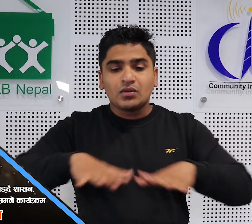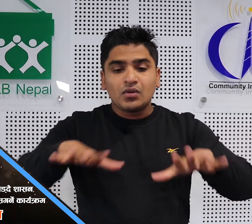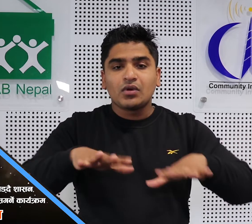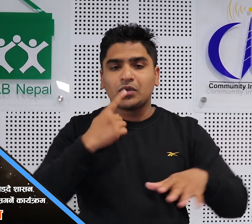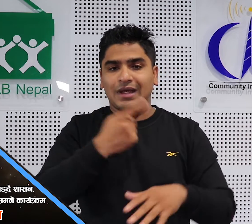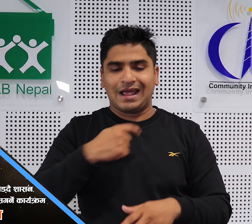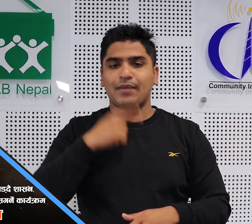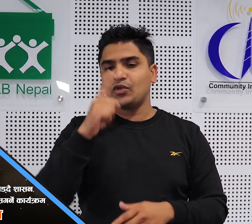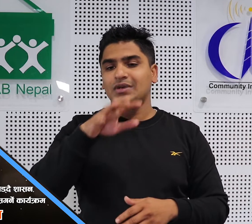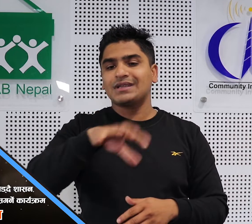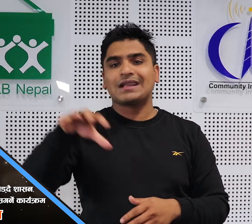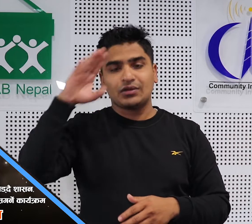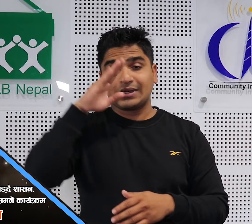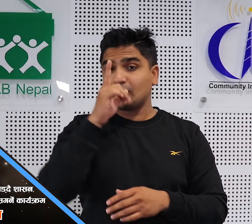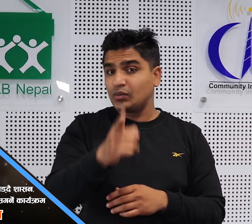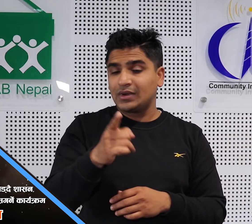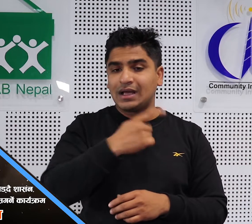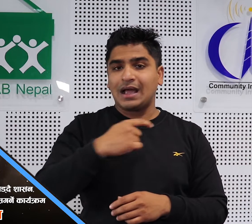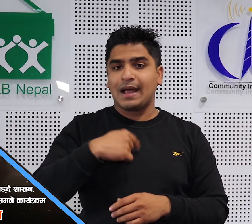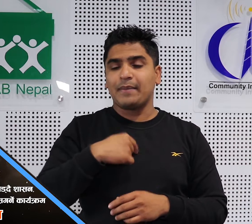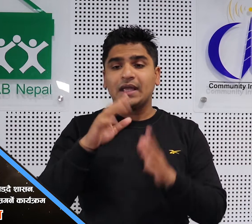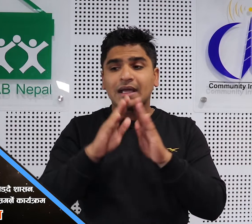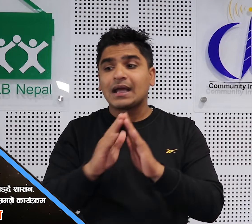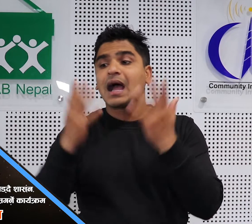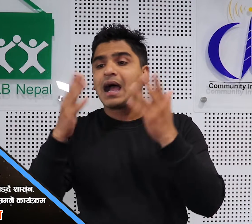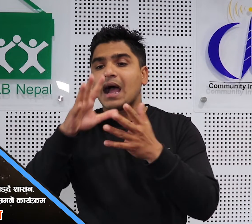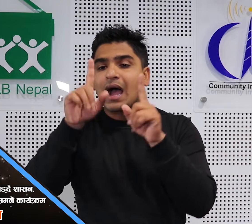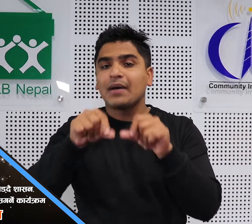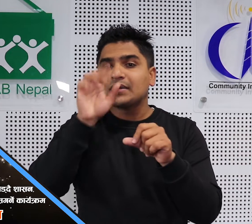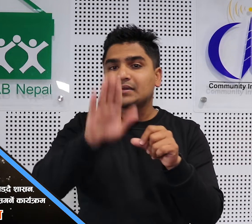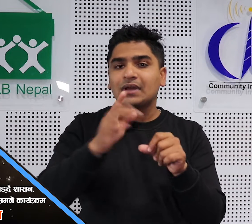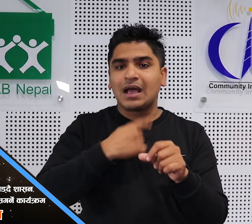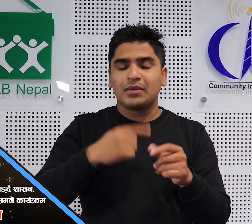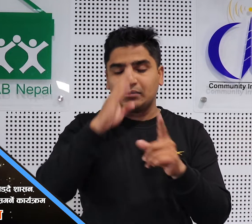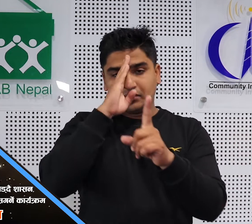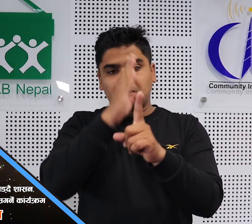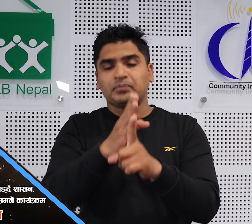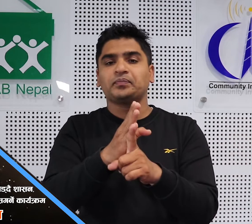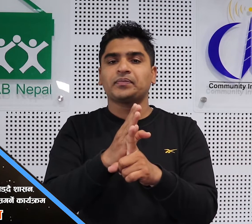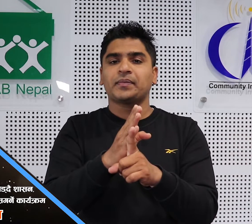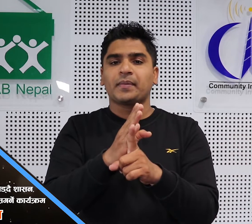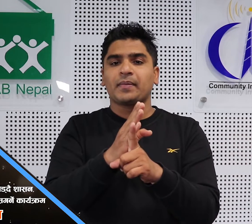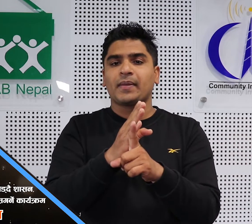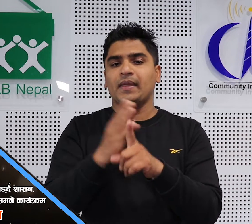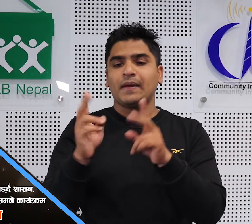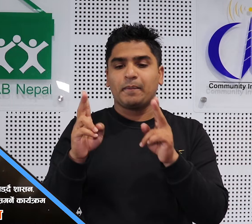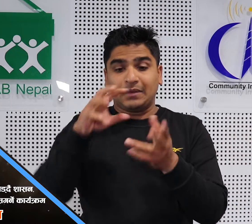हामी हो, स्थानीय सरकार हो। यहाँ हामी चाहिँ कहाँ आवश्यकता छ भनेको चाहिँ हामी चाहिँ प्रत्यक्ष हामी भूगोलमा भएको हुनाले